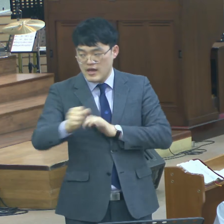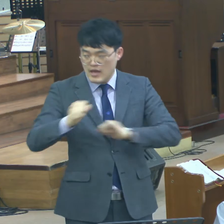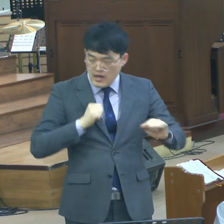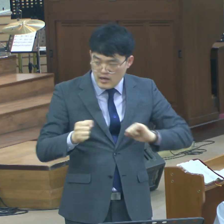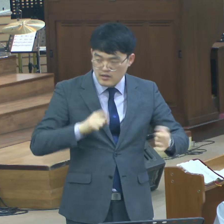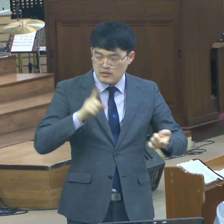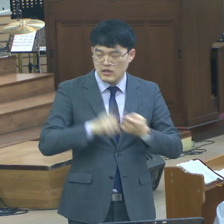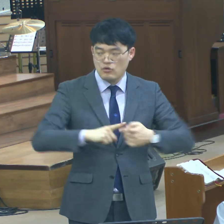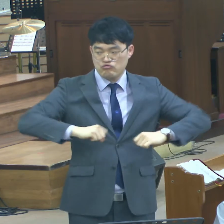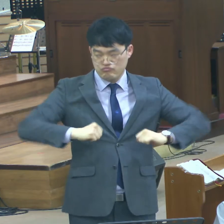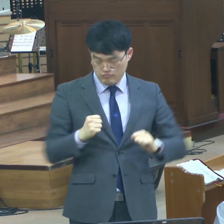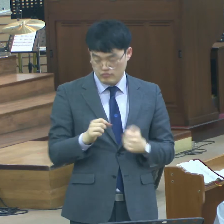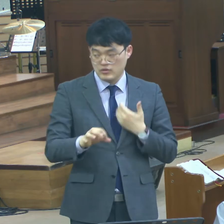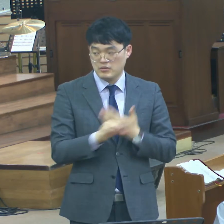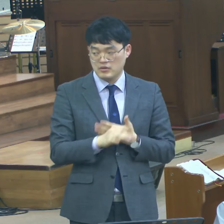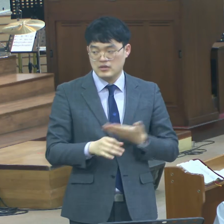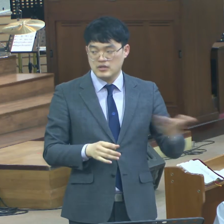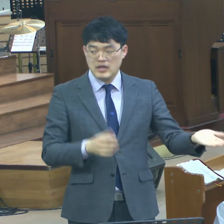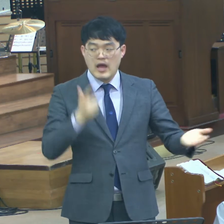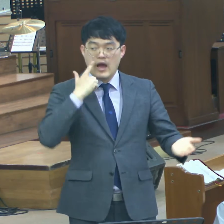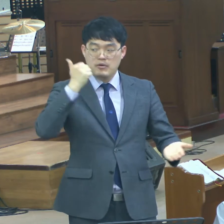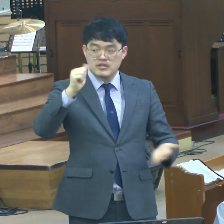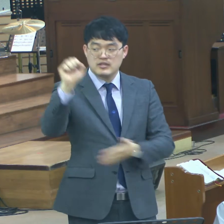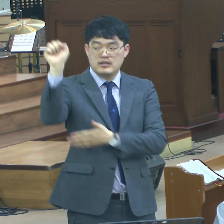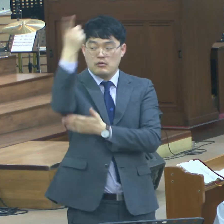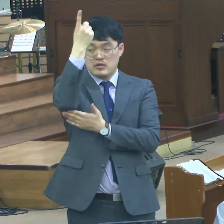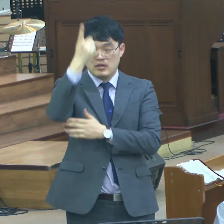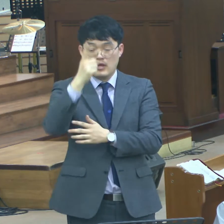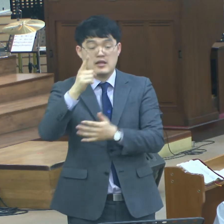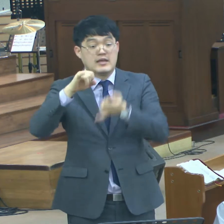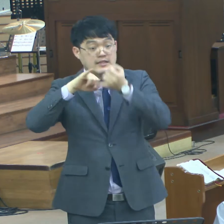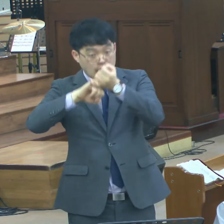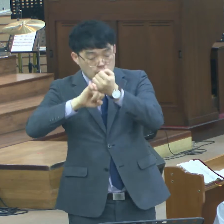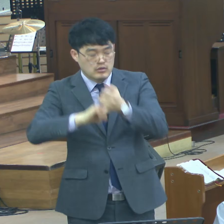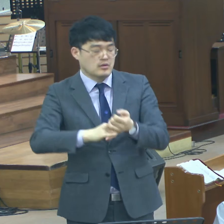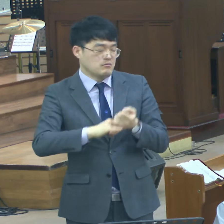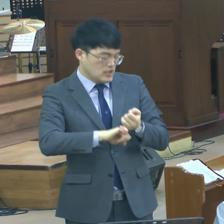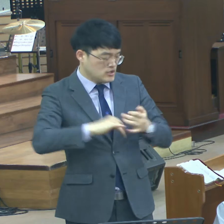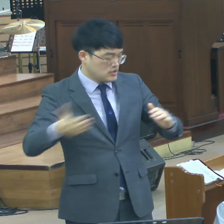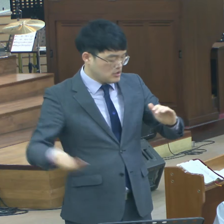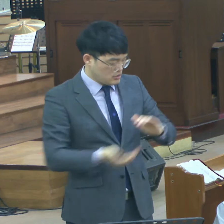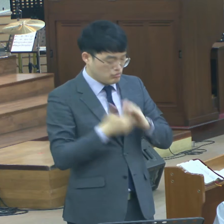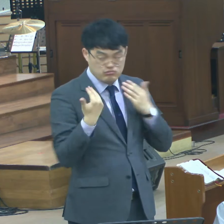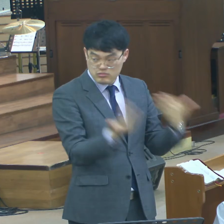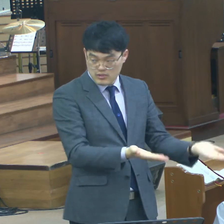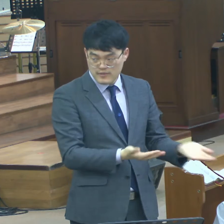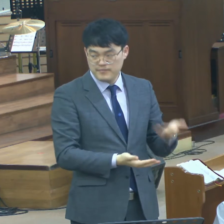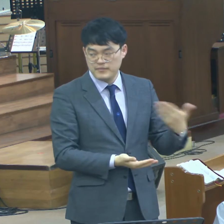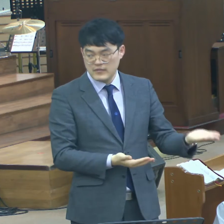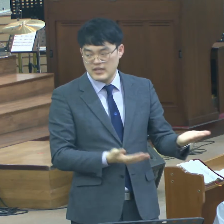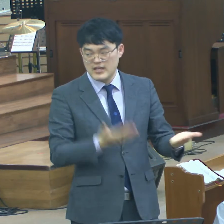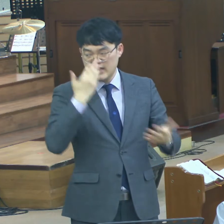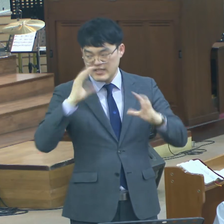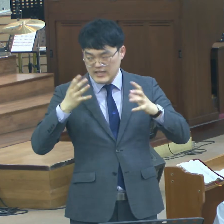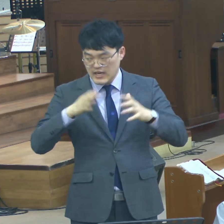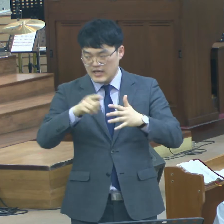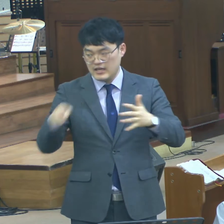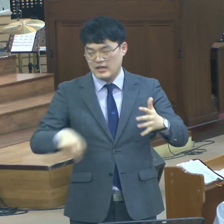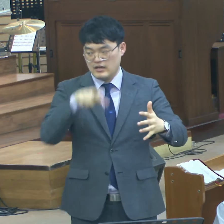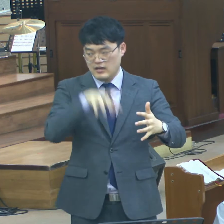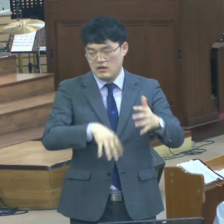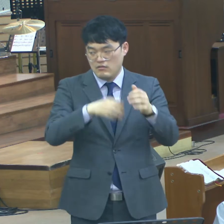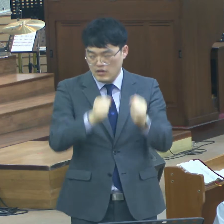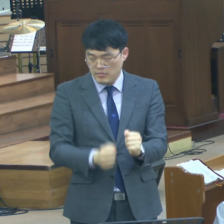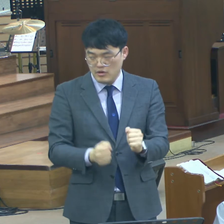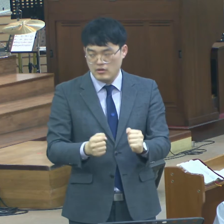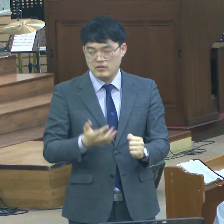그대로 행하면 내가 내 아버지 다윗에게 한 말을 내게 확실히 이룰 것이요 내가 또한 이스라엘 자손 가운데 거하며 내